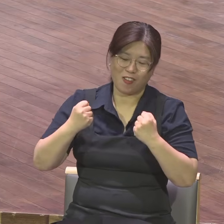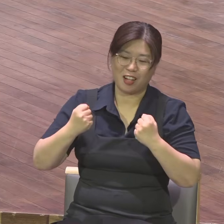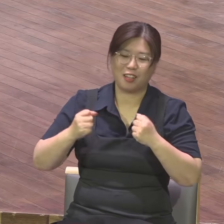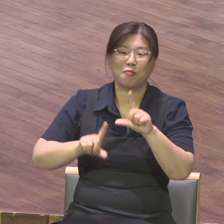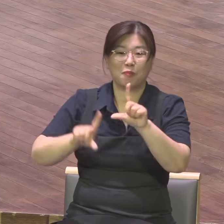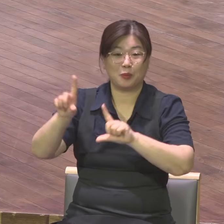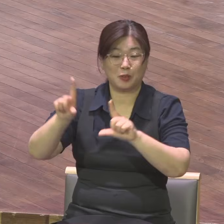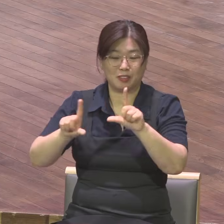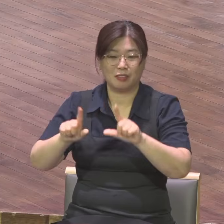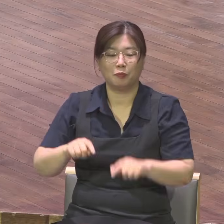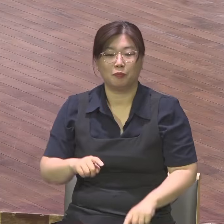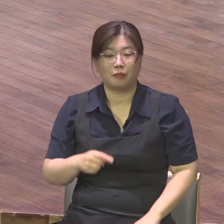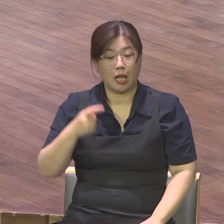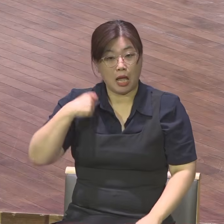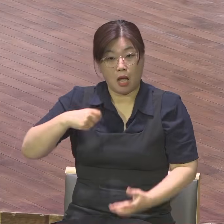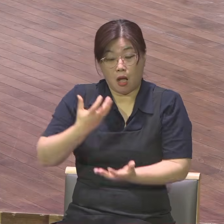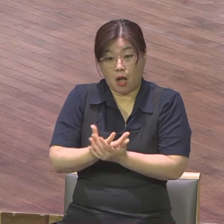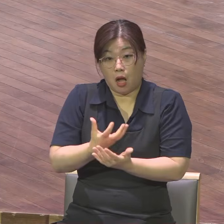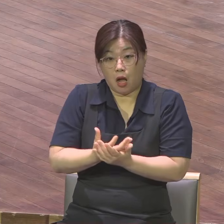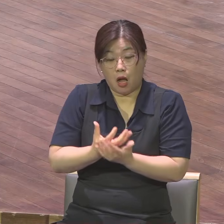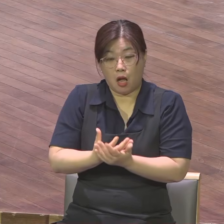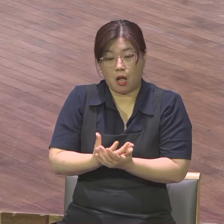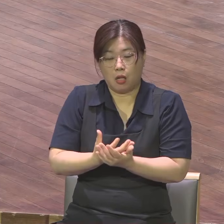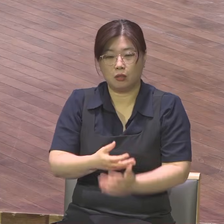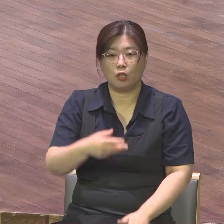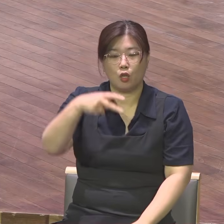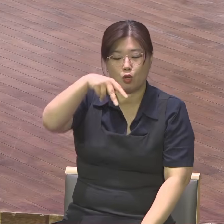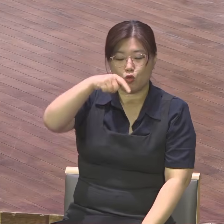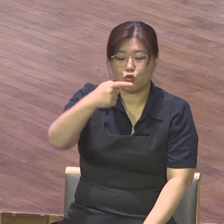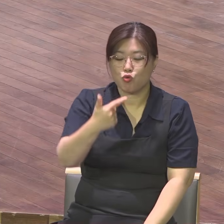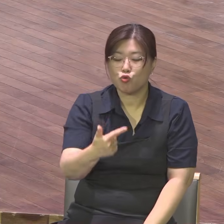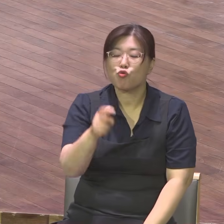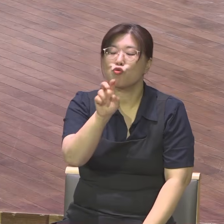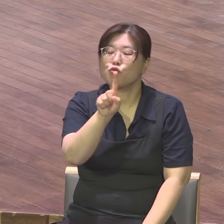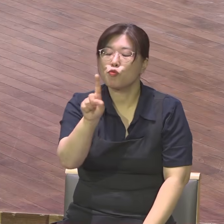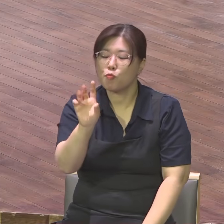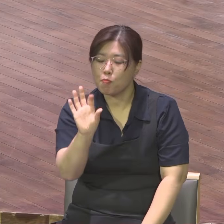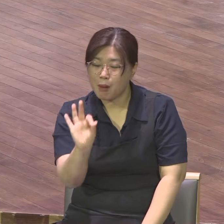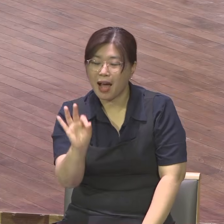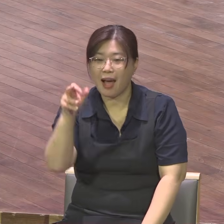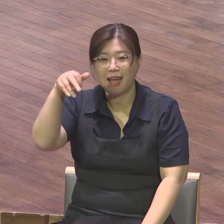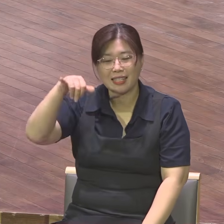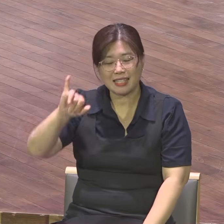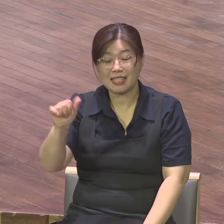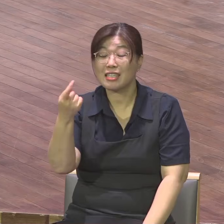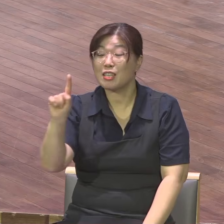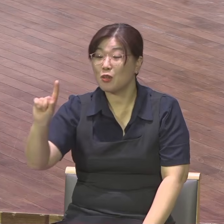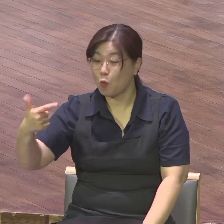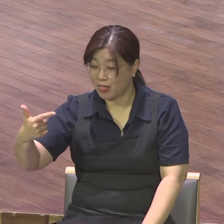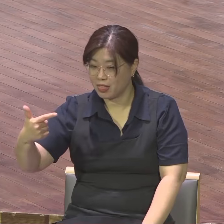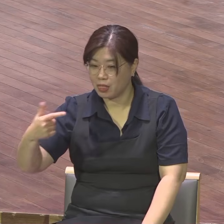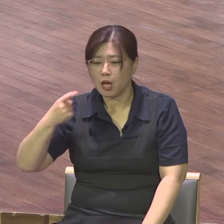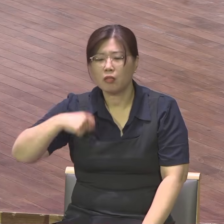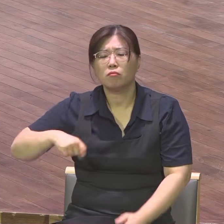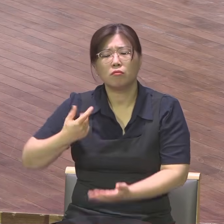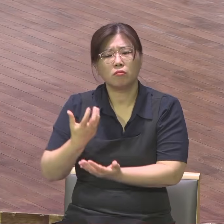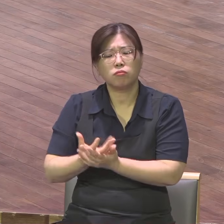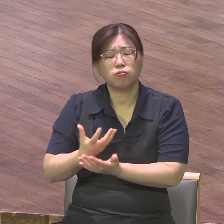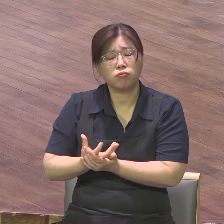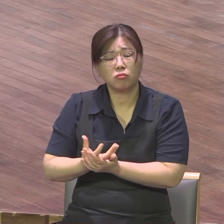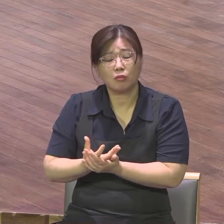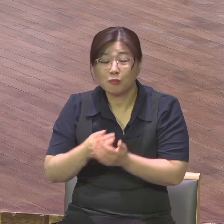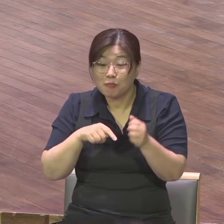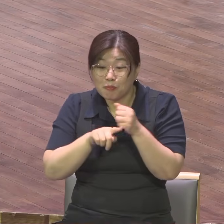순망치한이란 말이 있습니다. 이 무슨 말인가 하면 입술이 없으면 이가 시린다 뜻이.